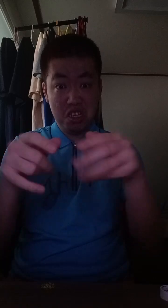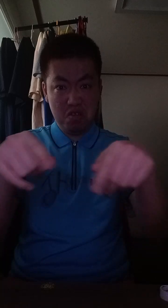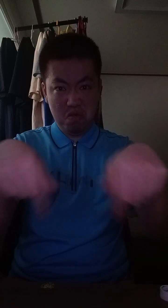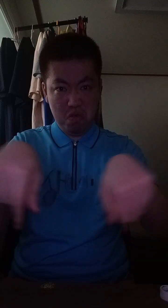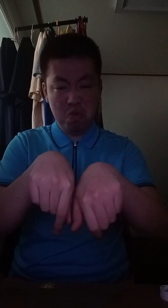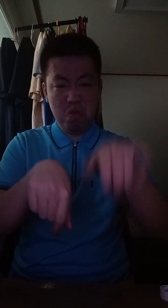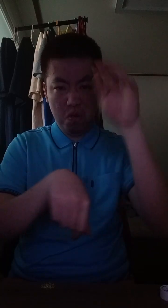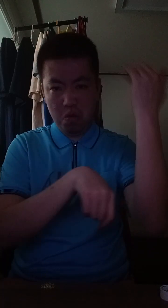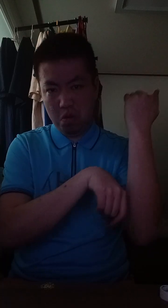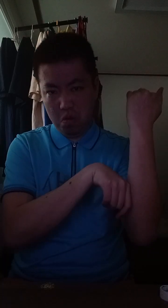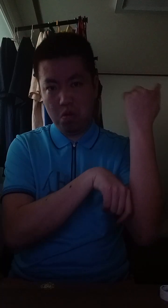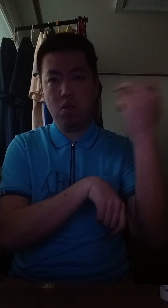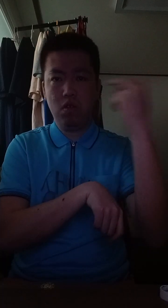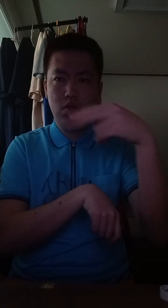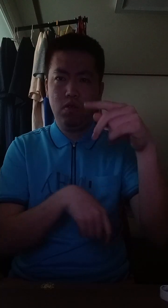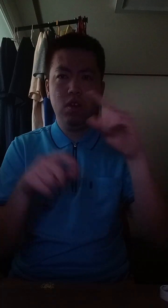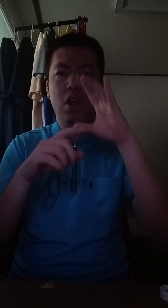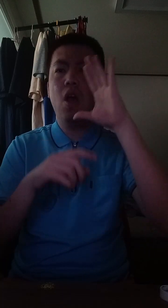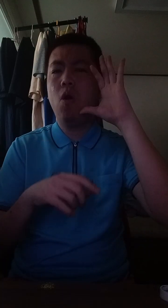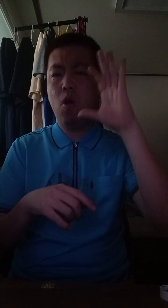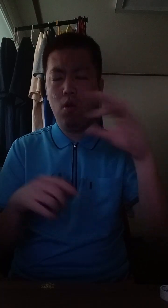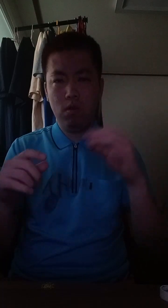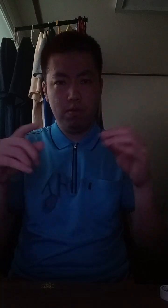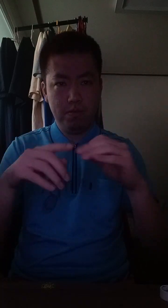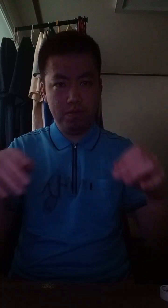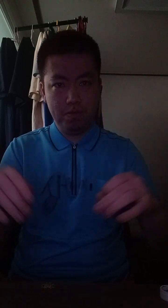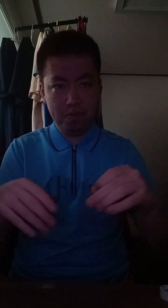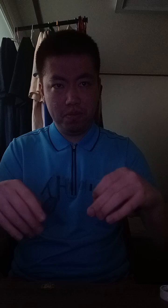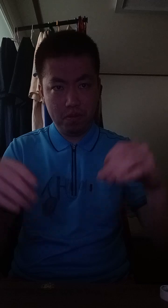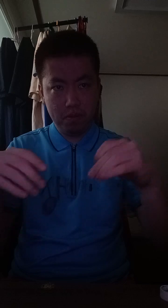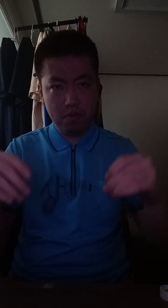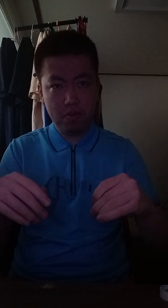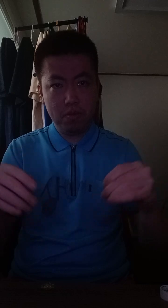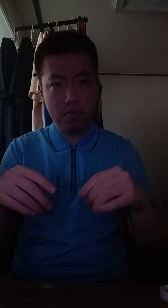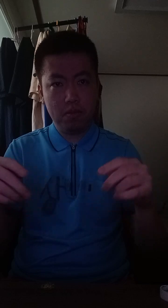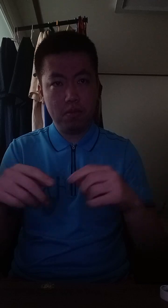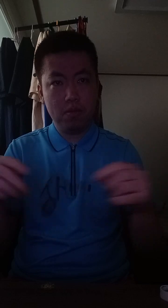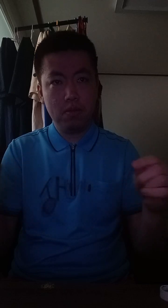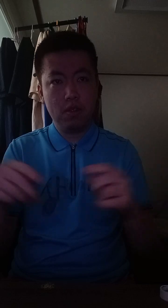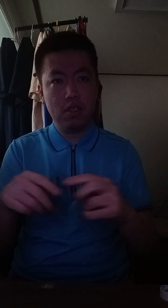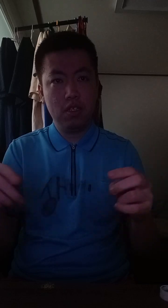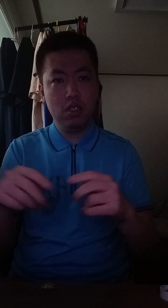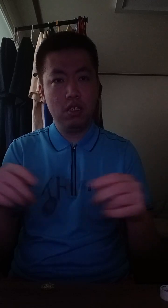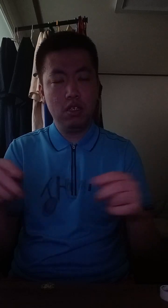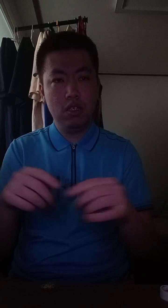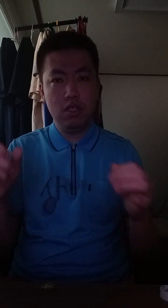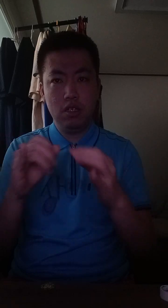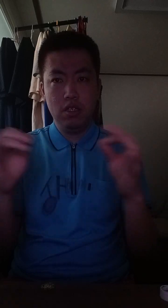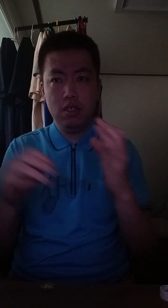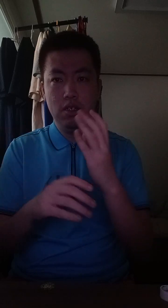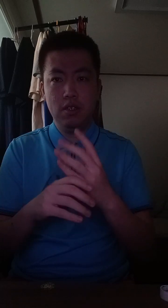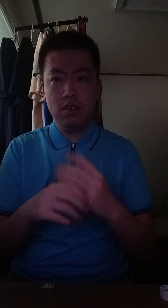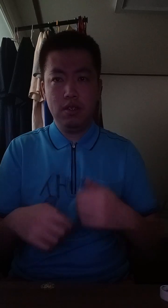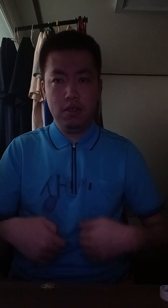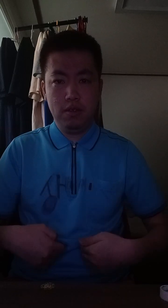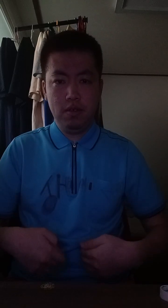설치하기 전이라도 경고 방송을 하고 바닥면에 LED 경고등을 설치해 사고를 최소화할 방침입니다.